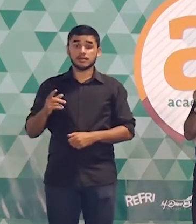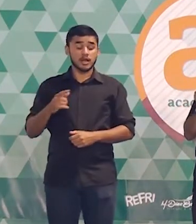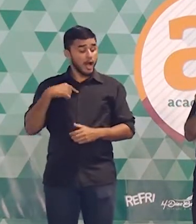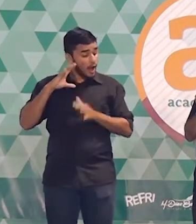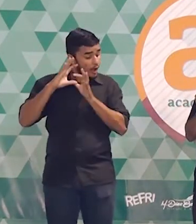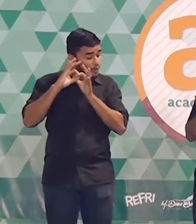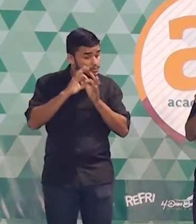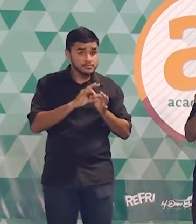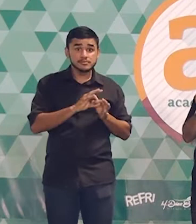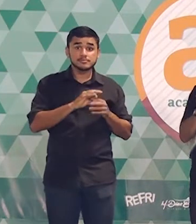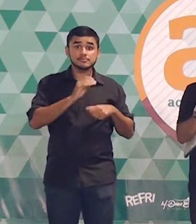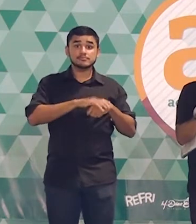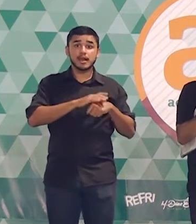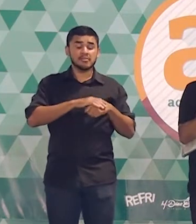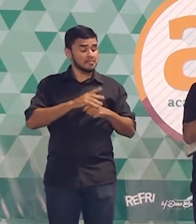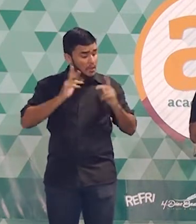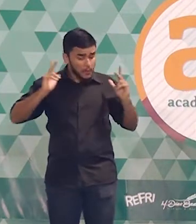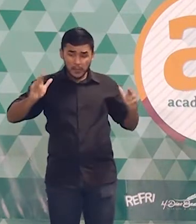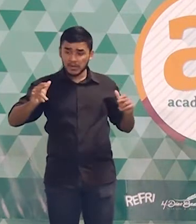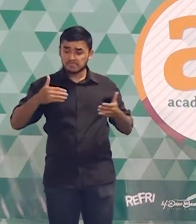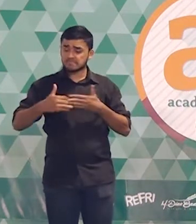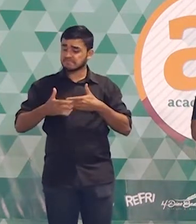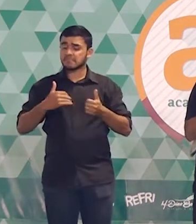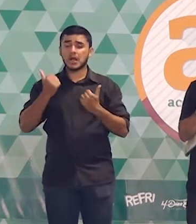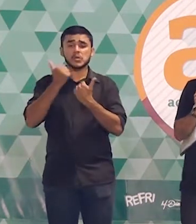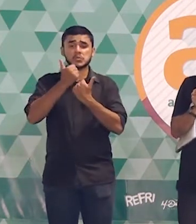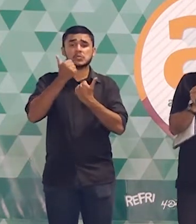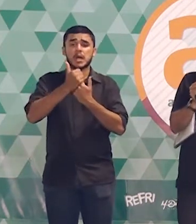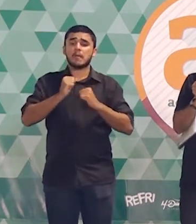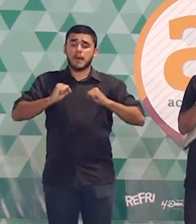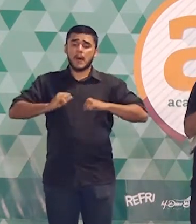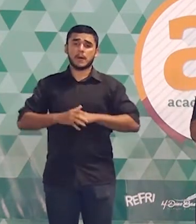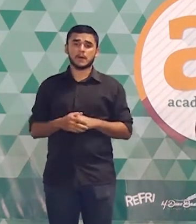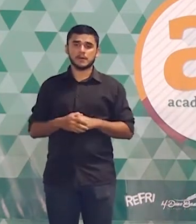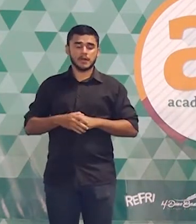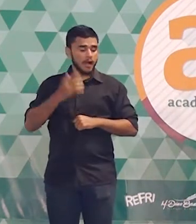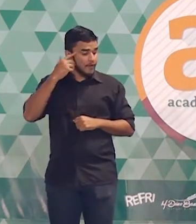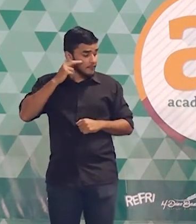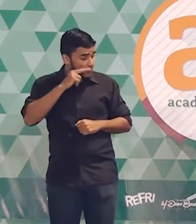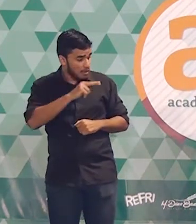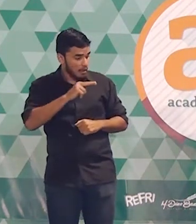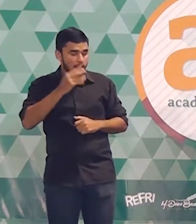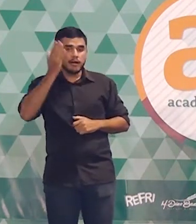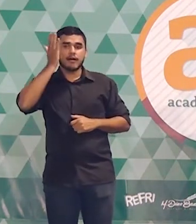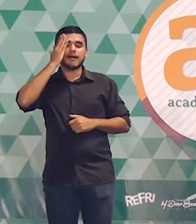conceito. Entendeu? A coisa pode ser substituída. O conceito é que é precioso.